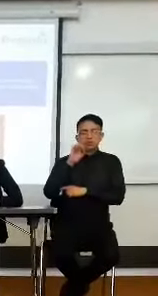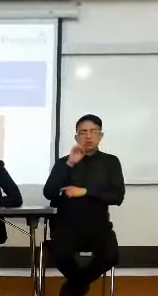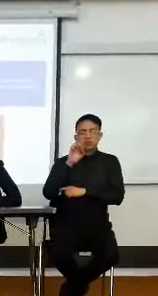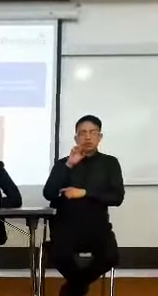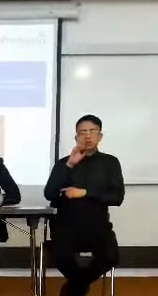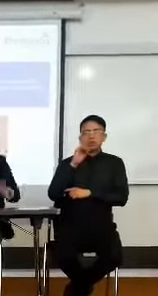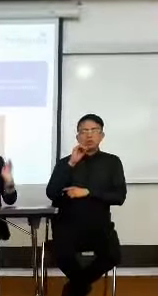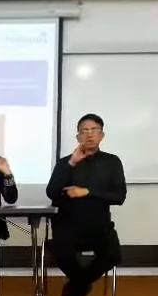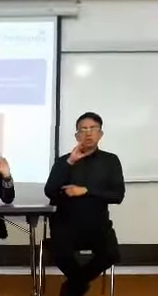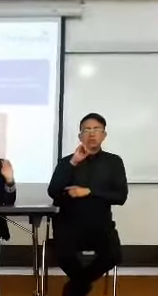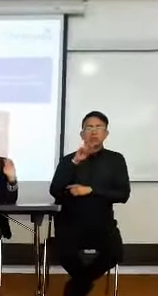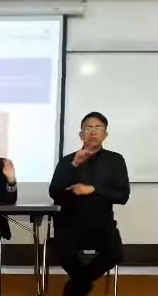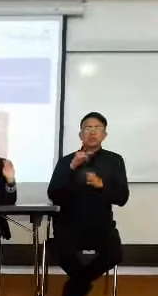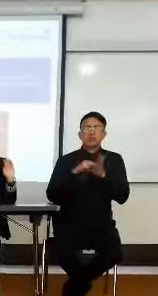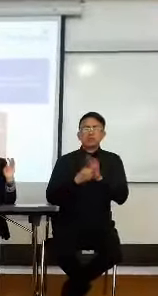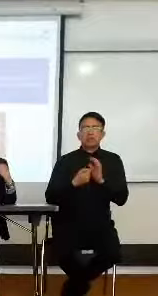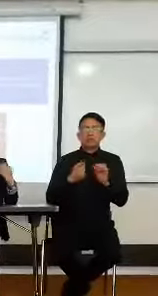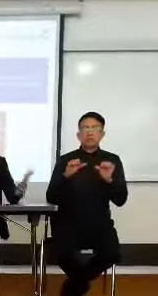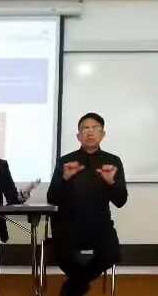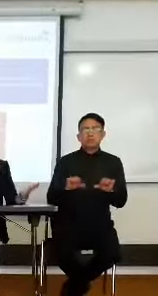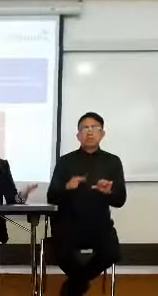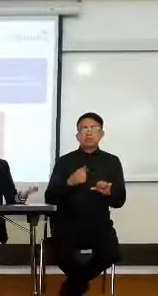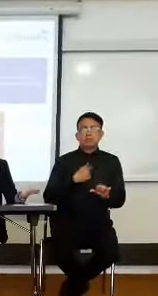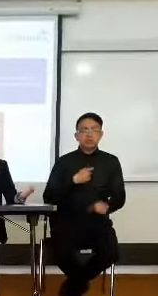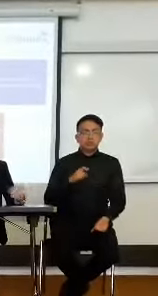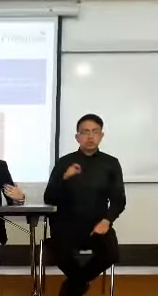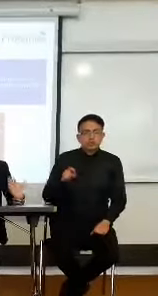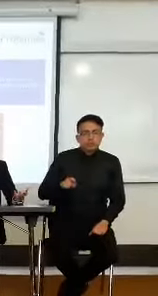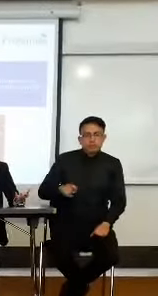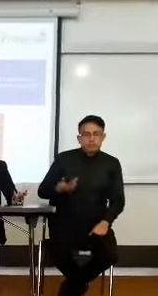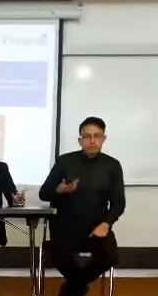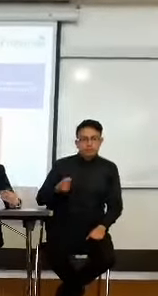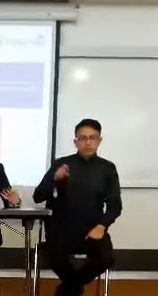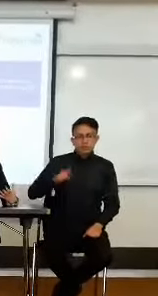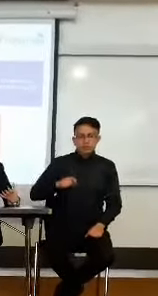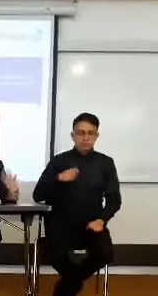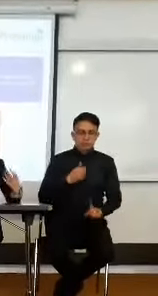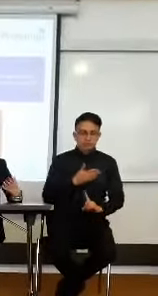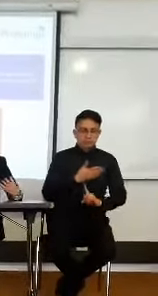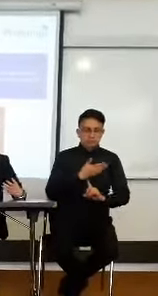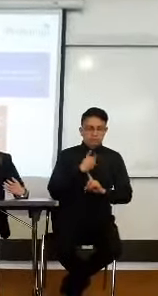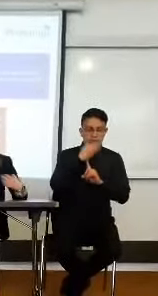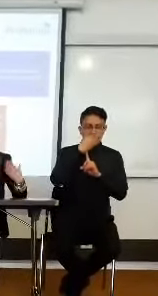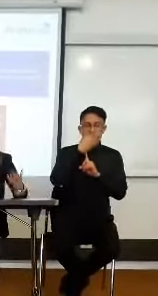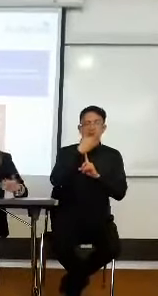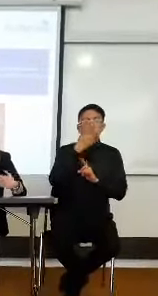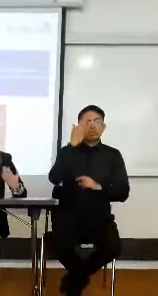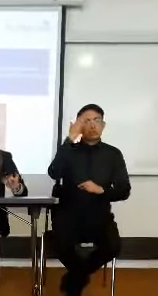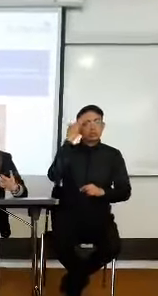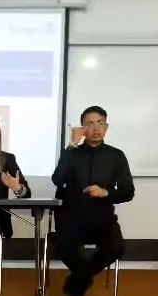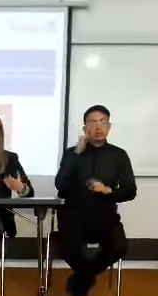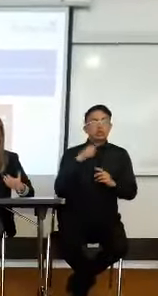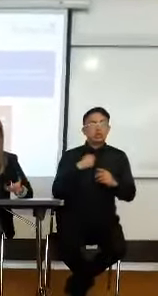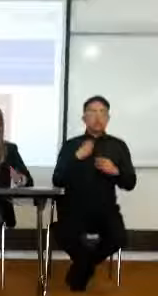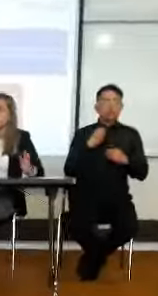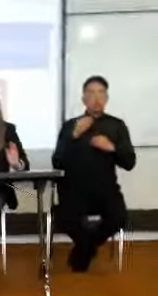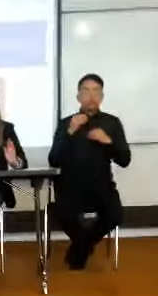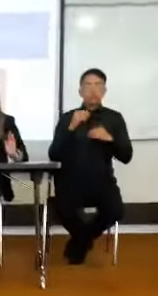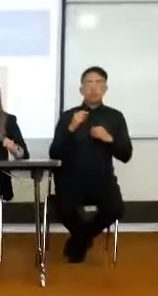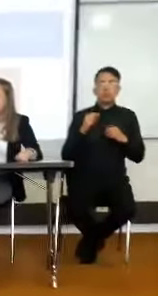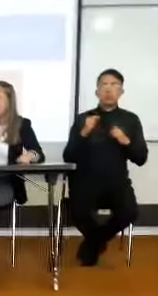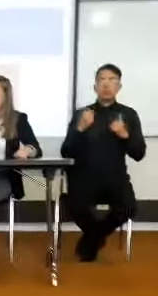nos garantiza, y para el acceso a servicios de salud sexual y reproductiva no la necesitamos. Entonces desde ProFamilia el equipo ya está trabajando y ha estado